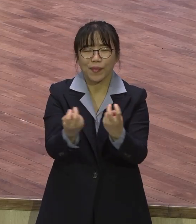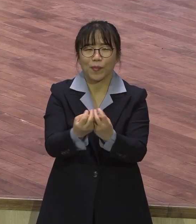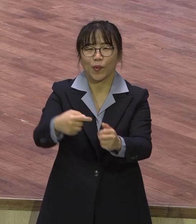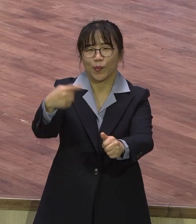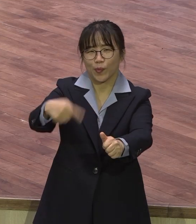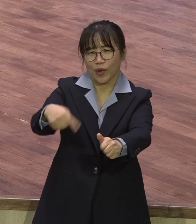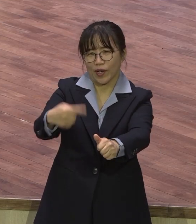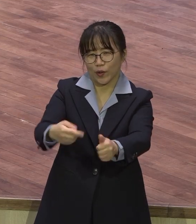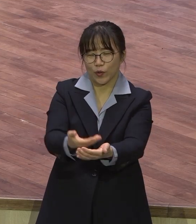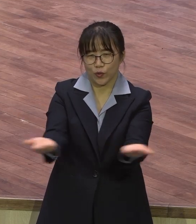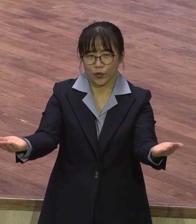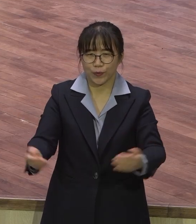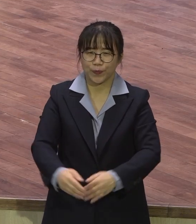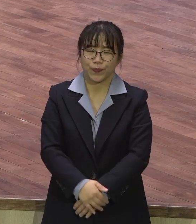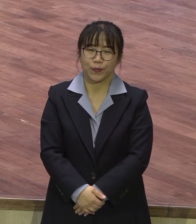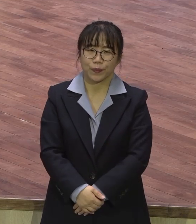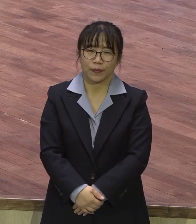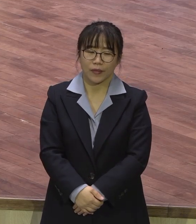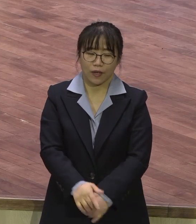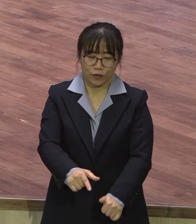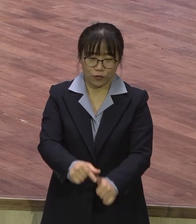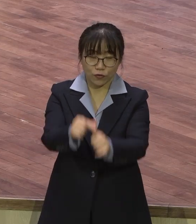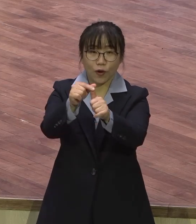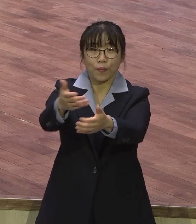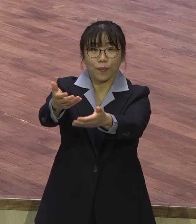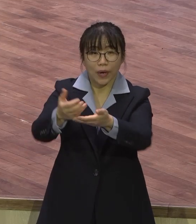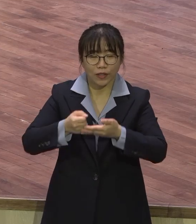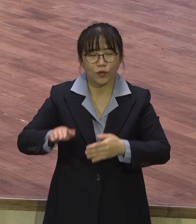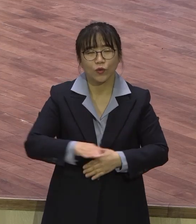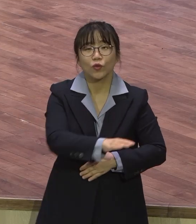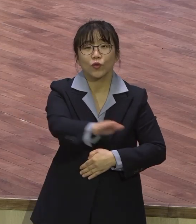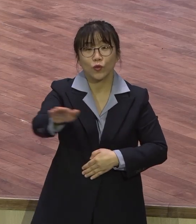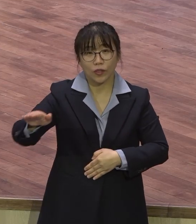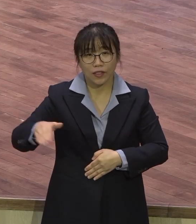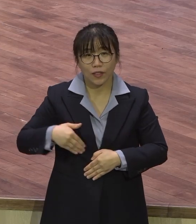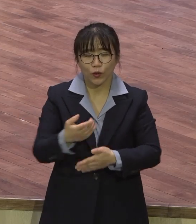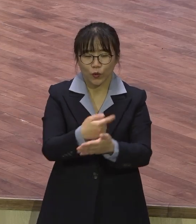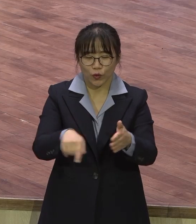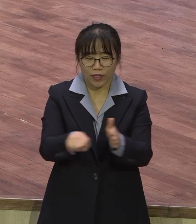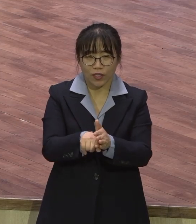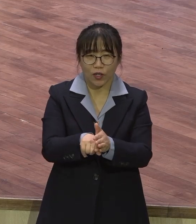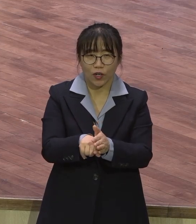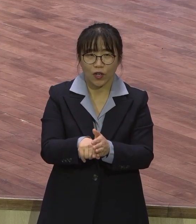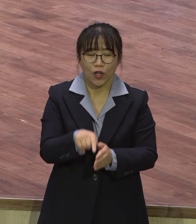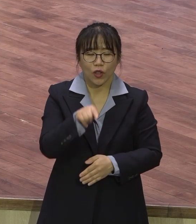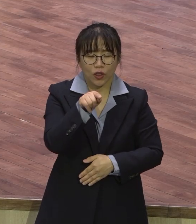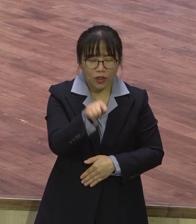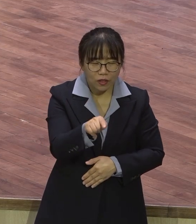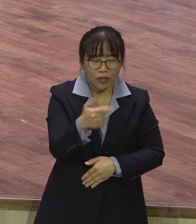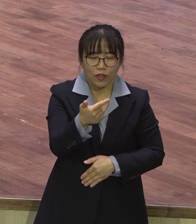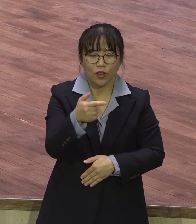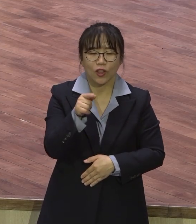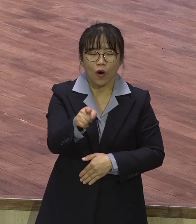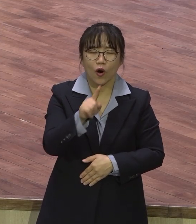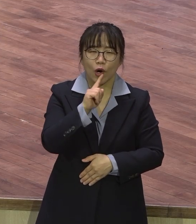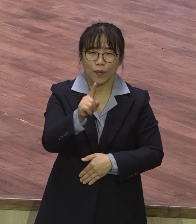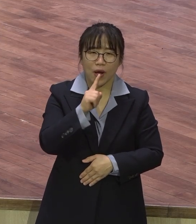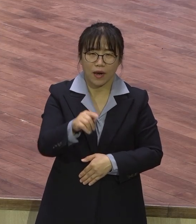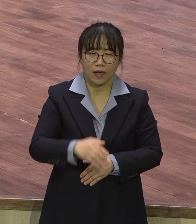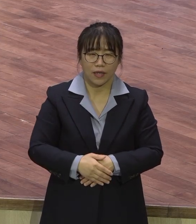이게 십계명입니다 구원받은 우리들 본문 2절을 보면 너라는 단어가 눈에 띄어 너